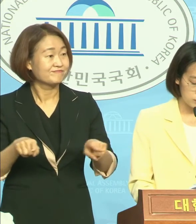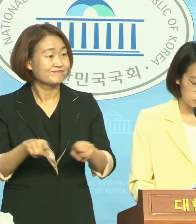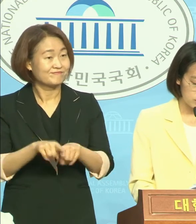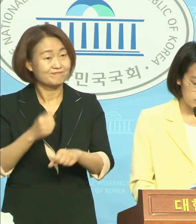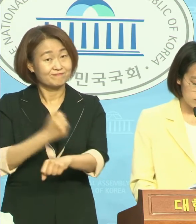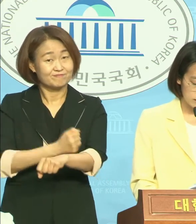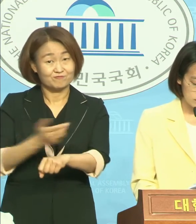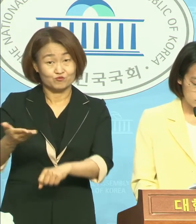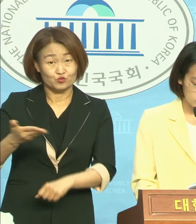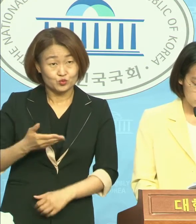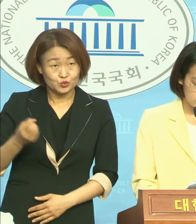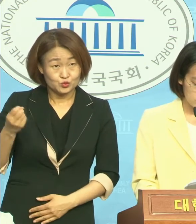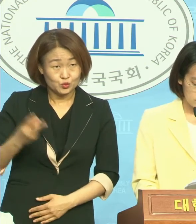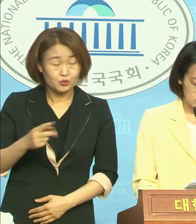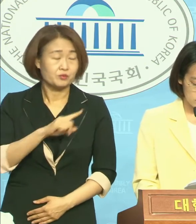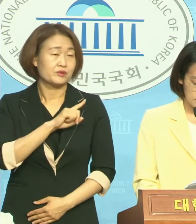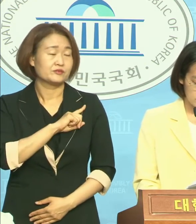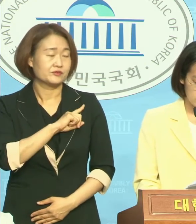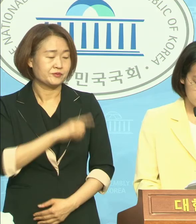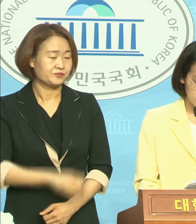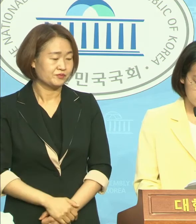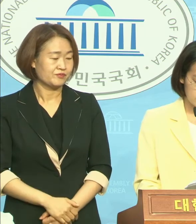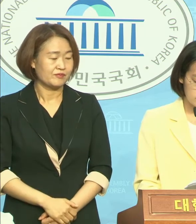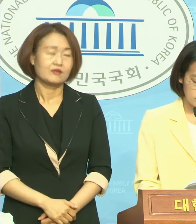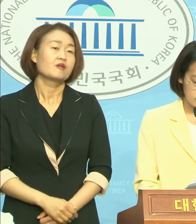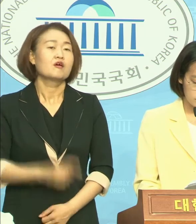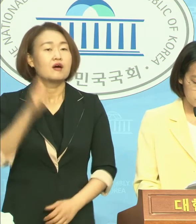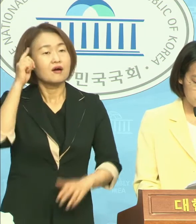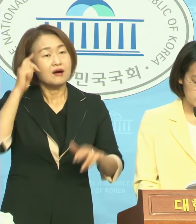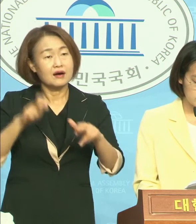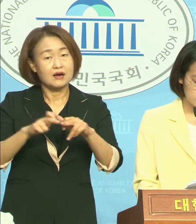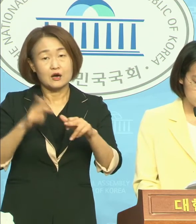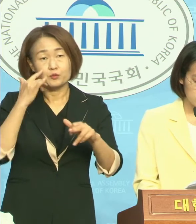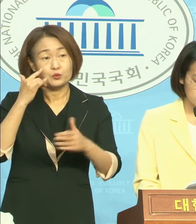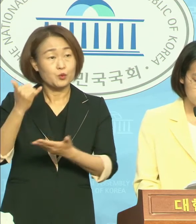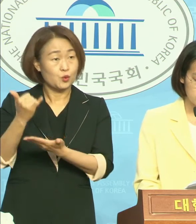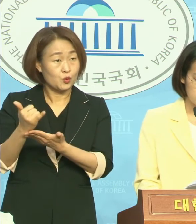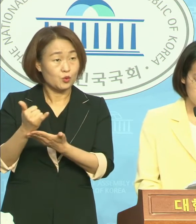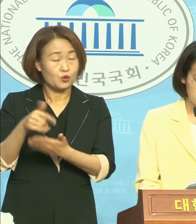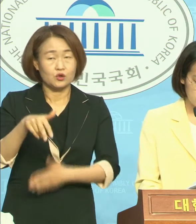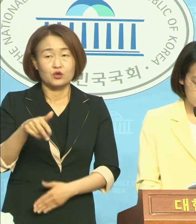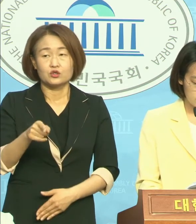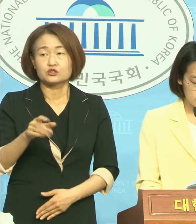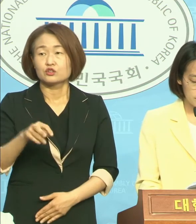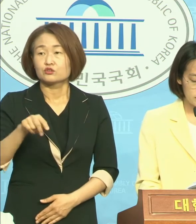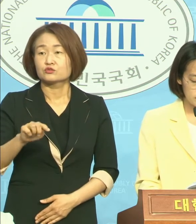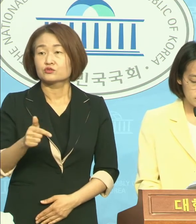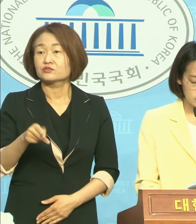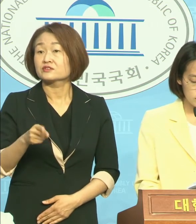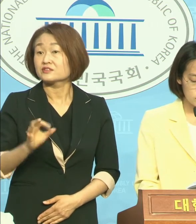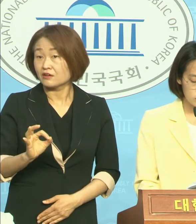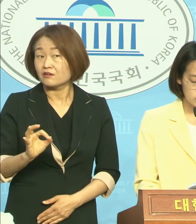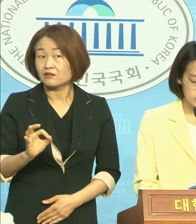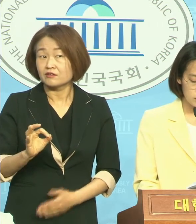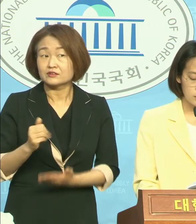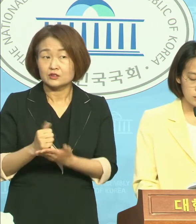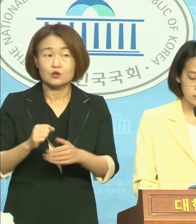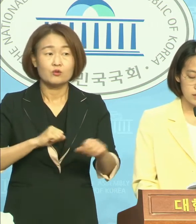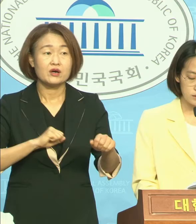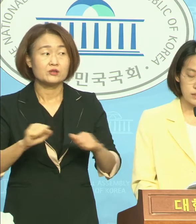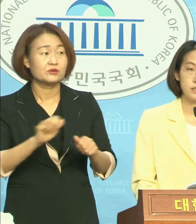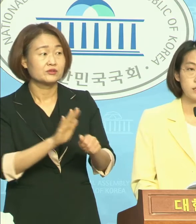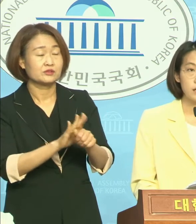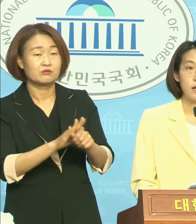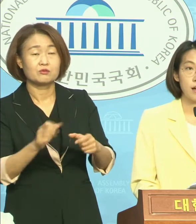해주고 계시구요 가장 먼저 발달장애 당사자 의 부모 이 신정 순경 발달장애 활동 지원 확대